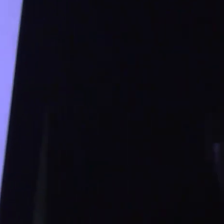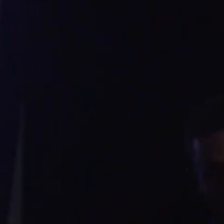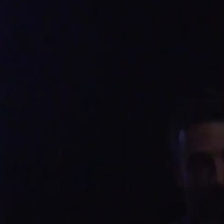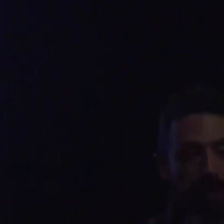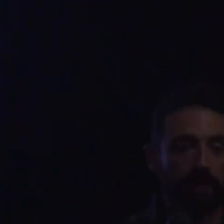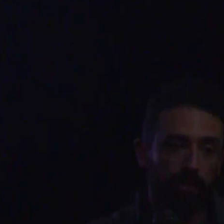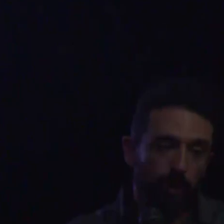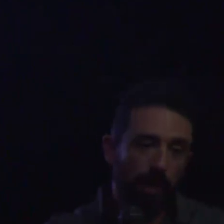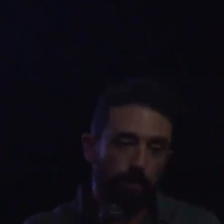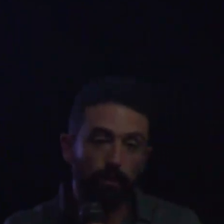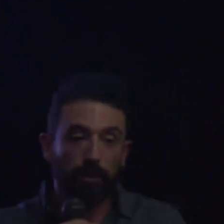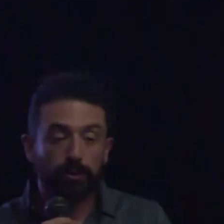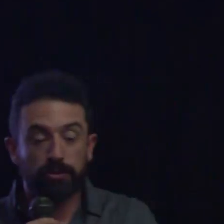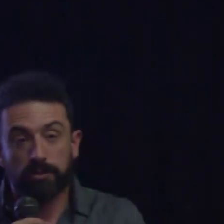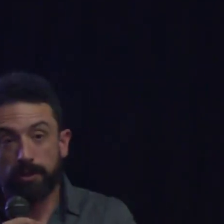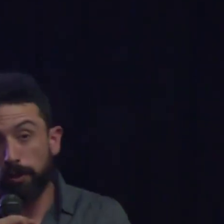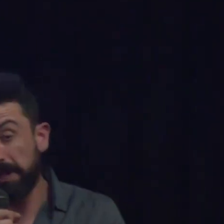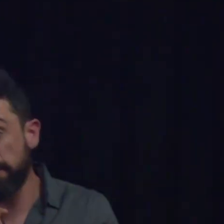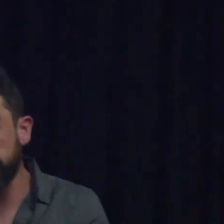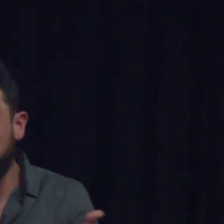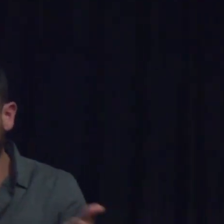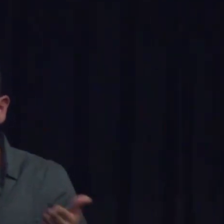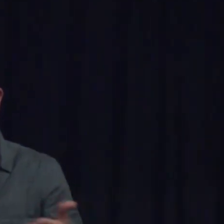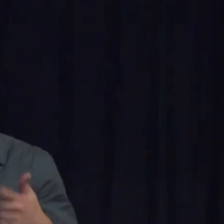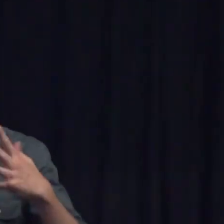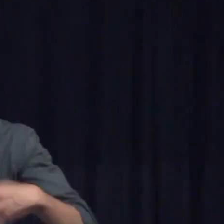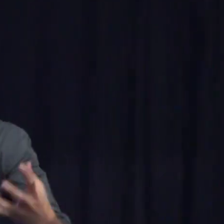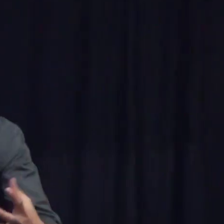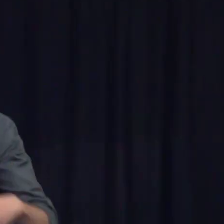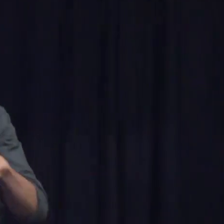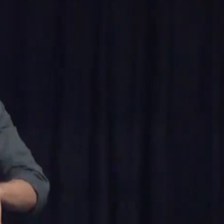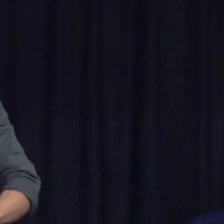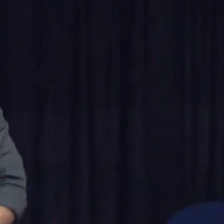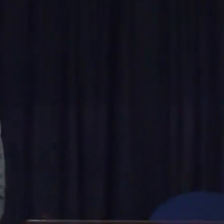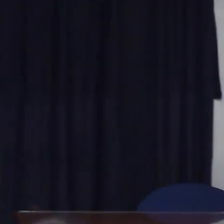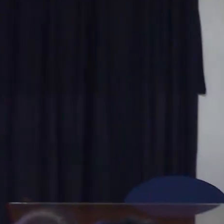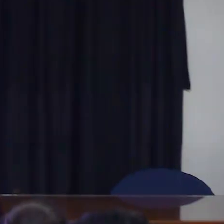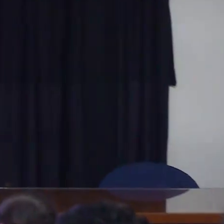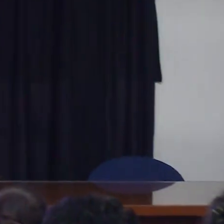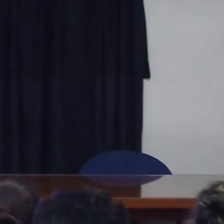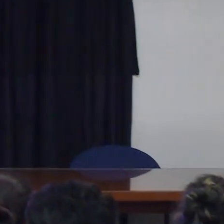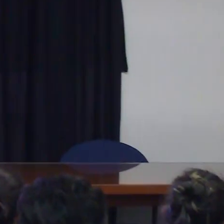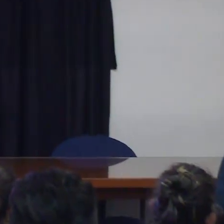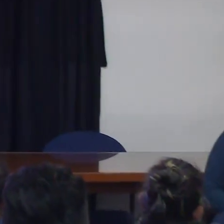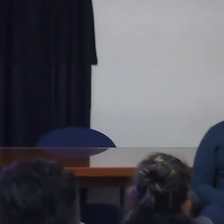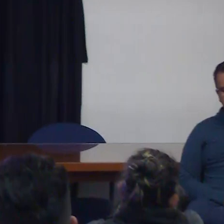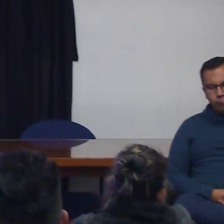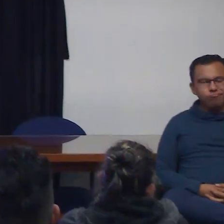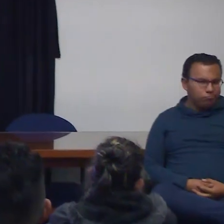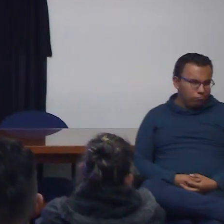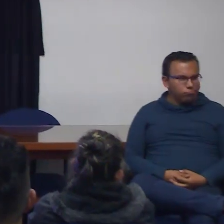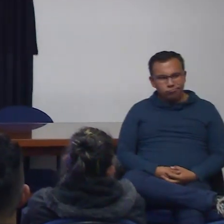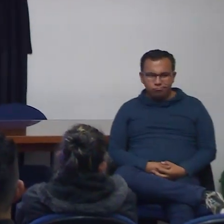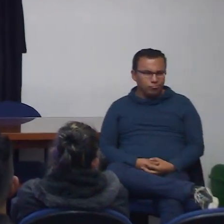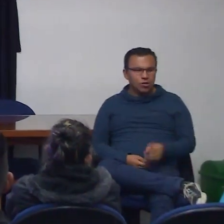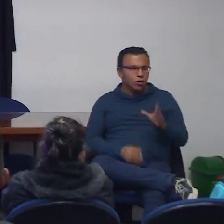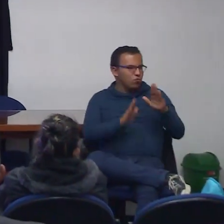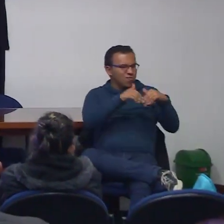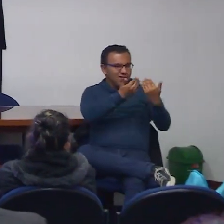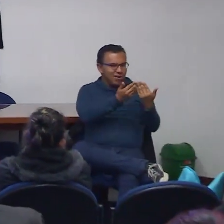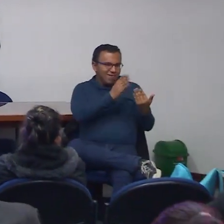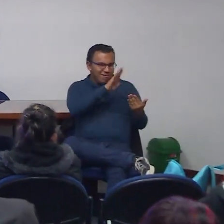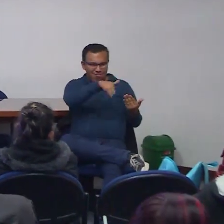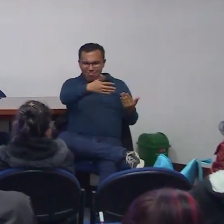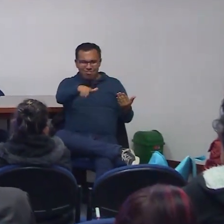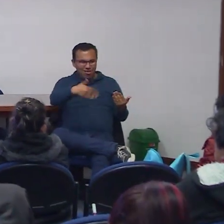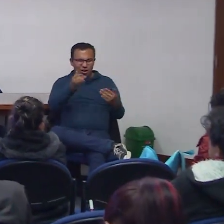adultos jóvenes o adultos no mayores pero adultez formal e que no están en ningún colegio que no